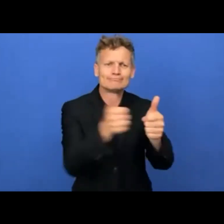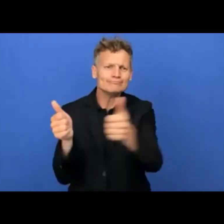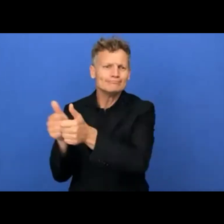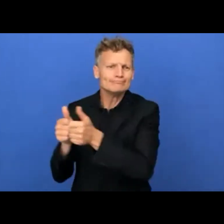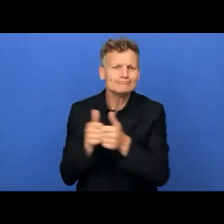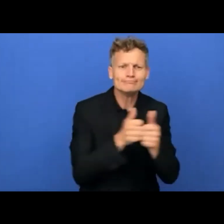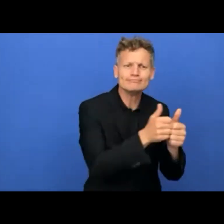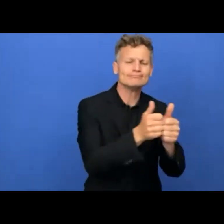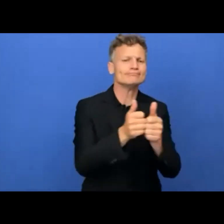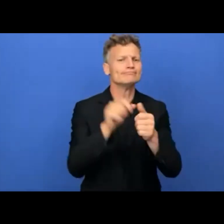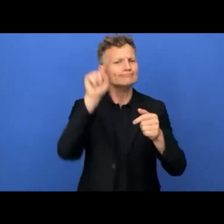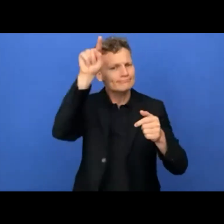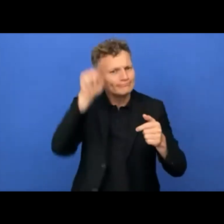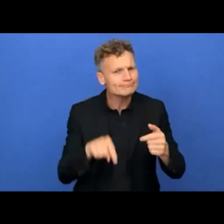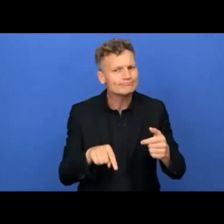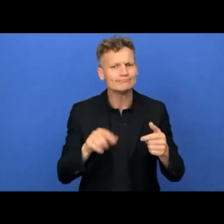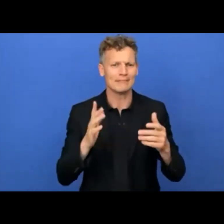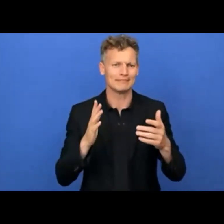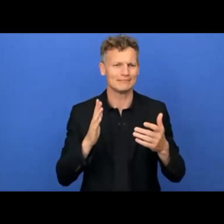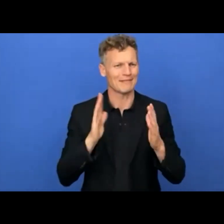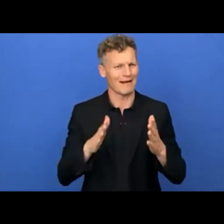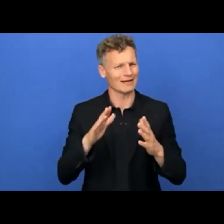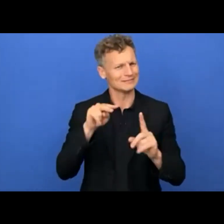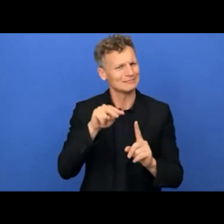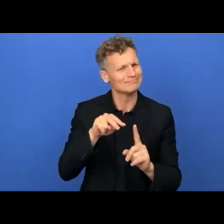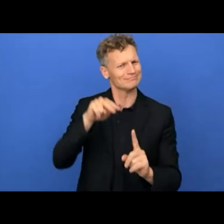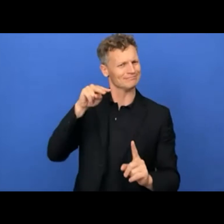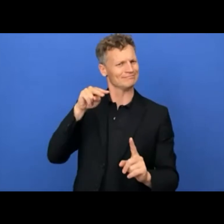multipartite, multiperspective,